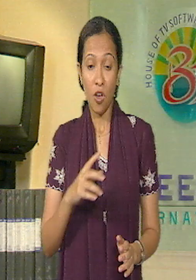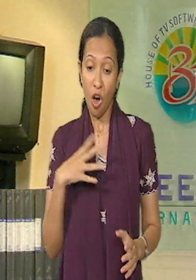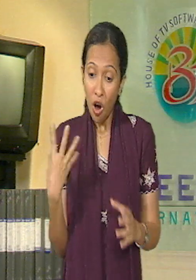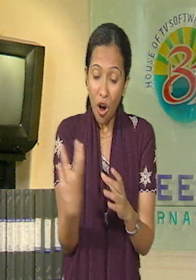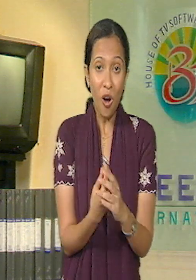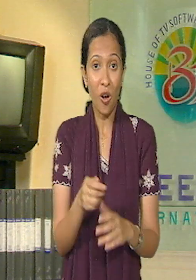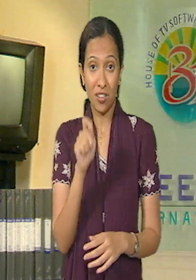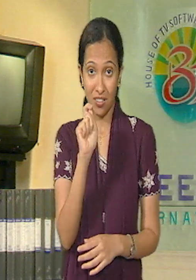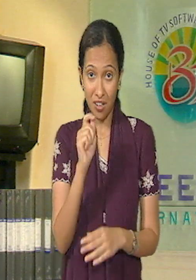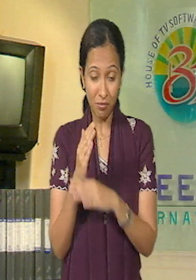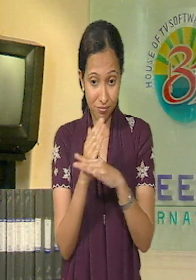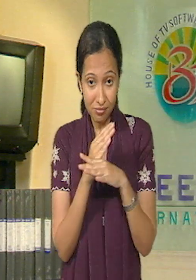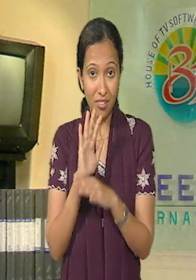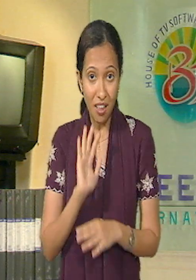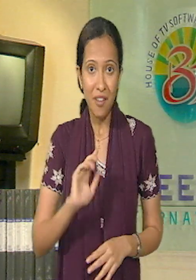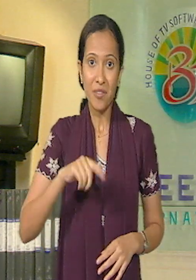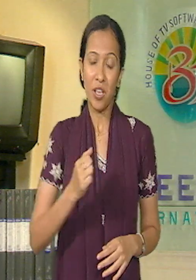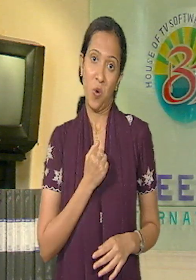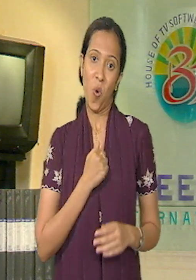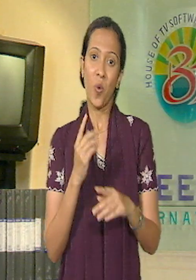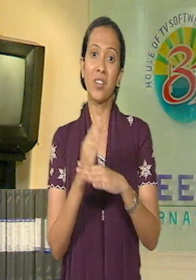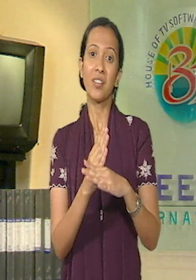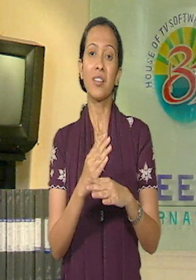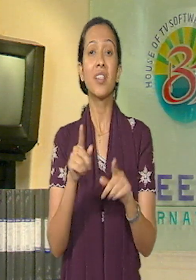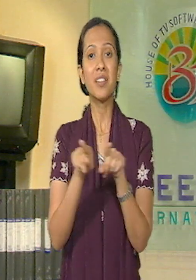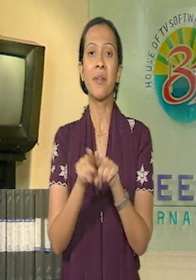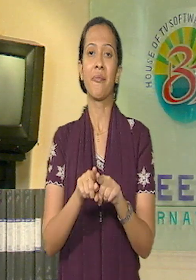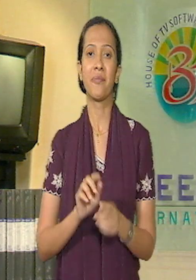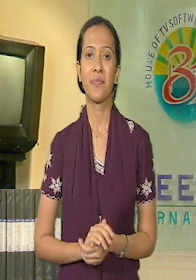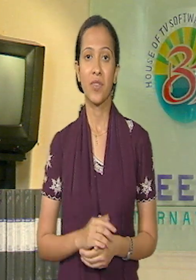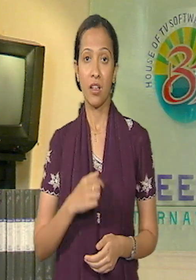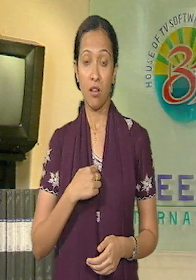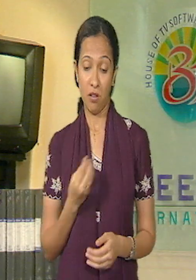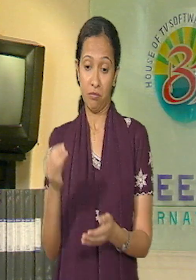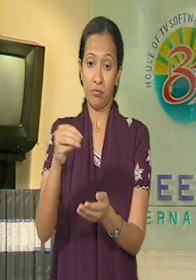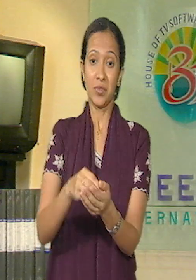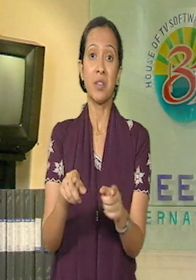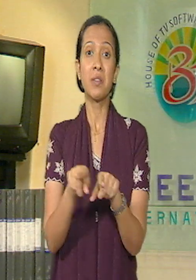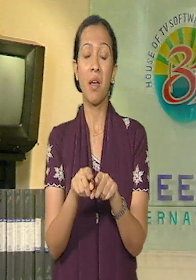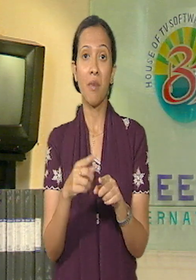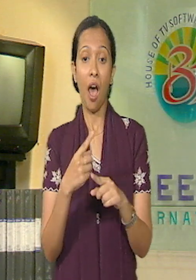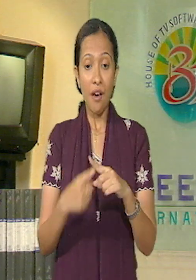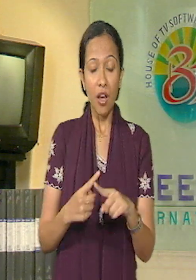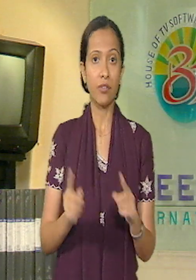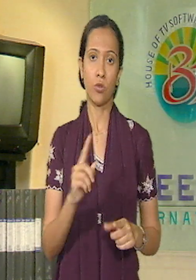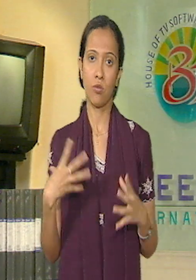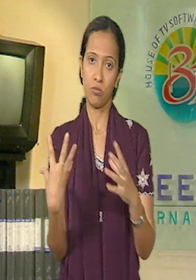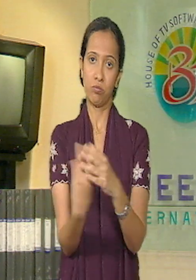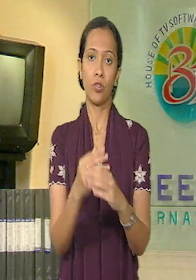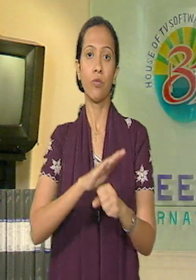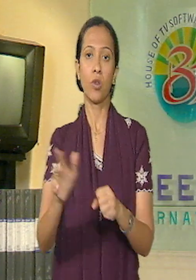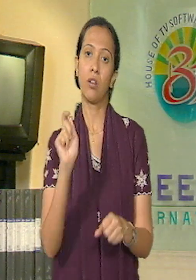तो समूह का कार्य भी आपका व्यक्तिगत कार्य होता है, और उसमें आपको उतना ही योगदान देना चाहिए जितना आप अपने किसी काम को देते